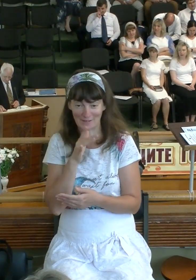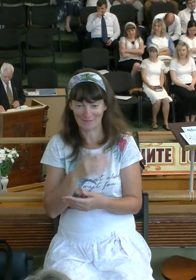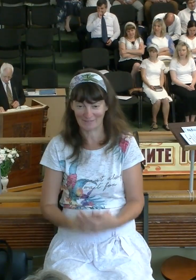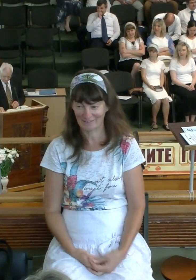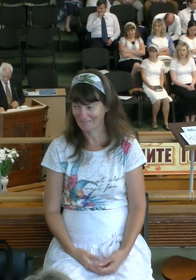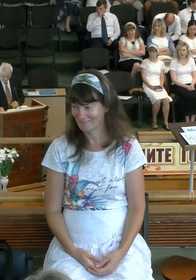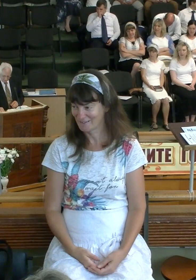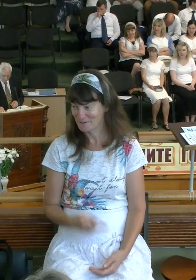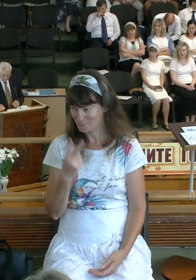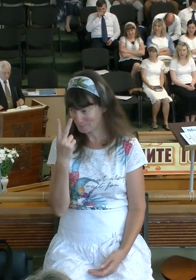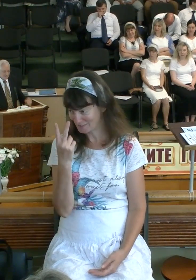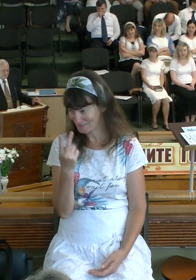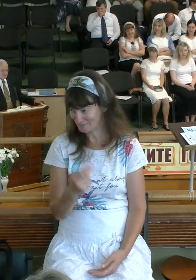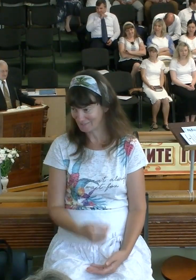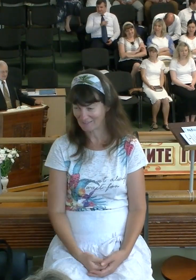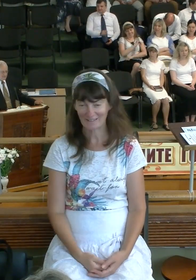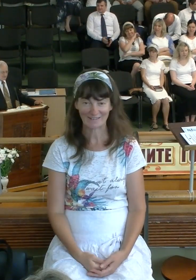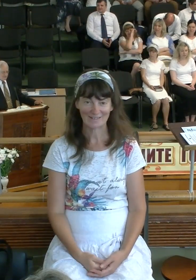Я забрал